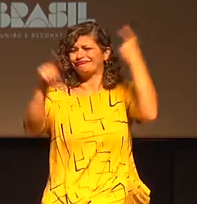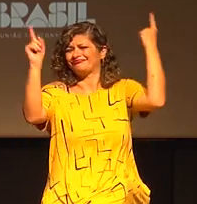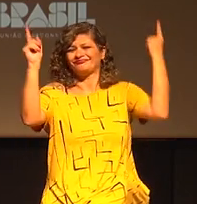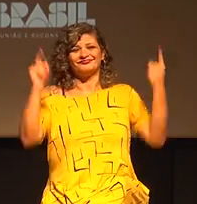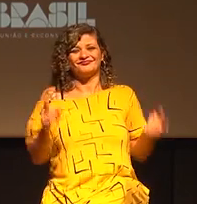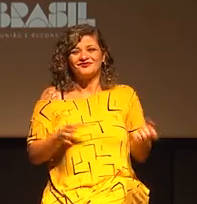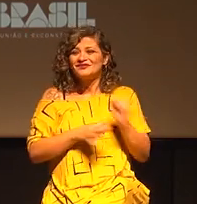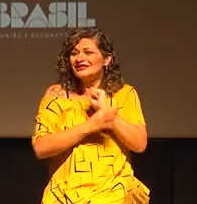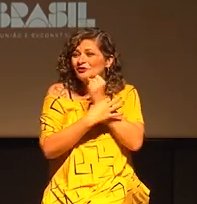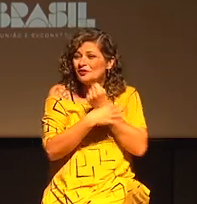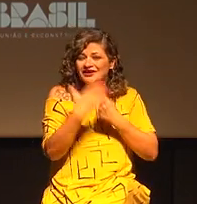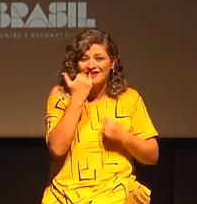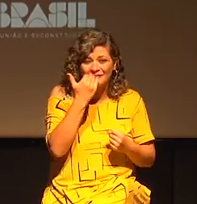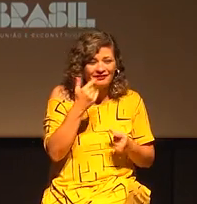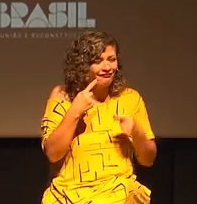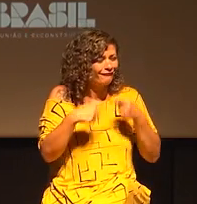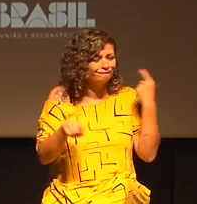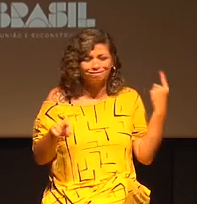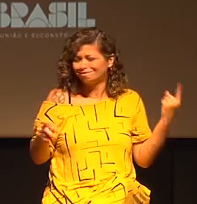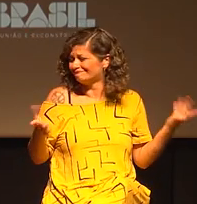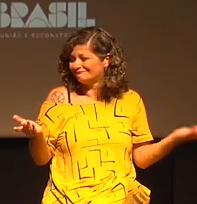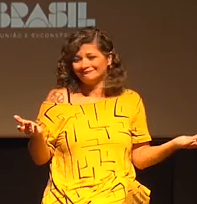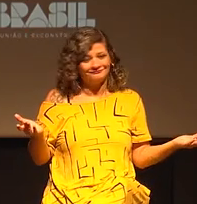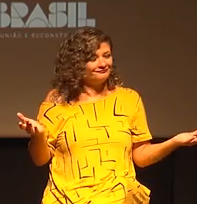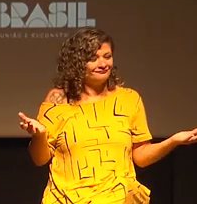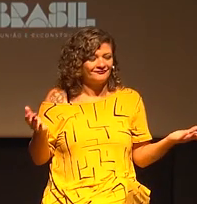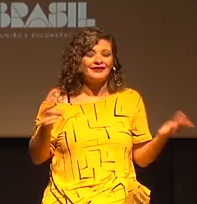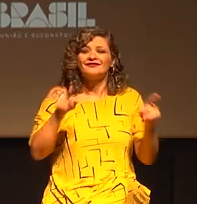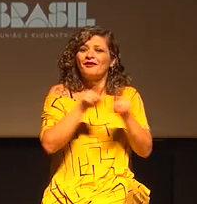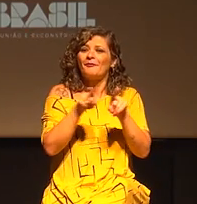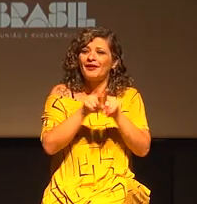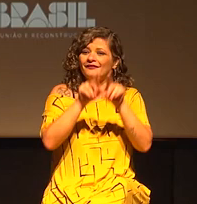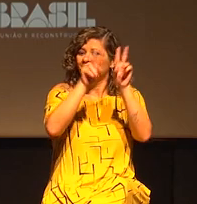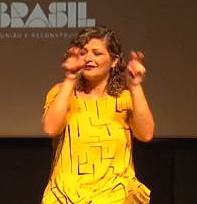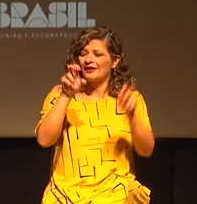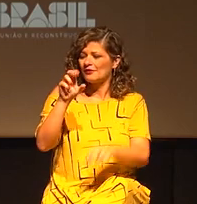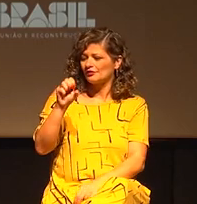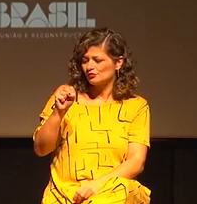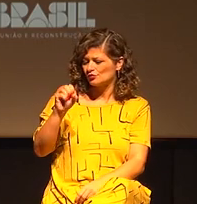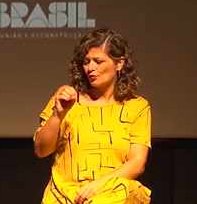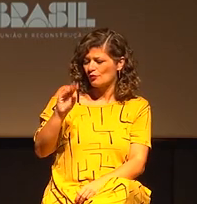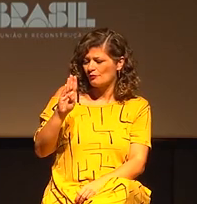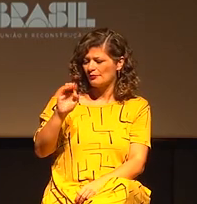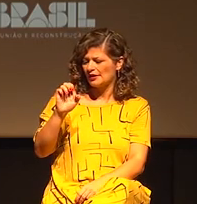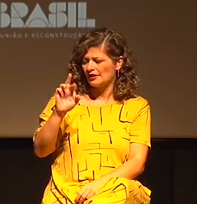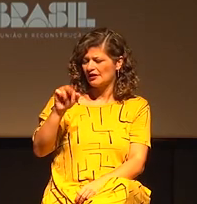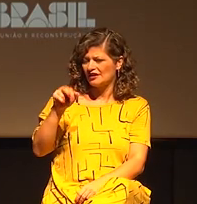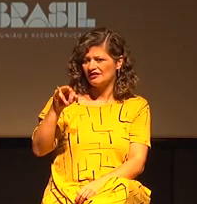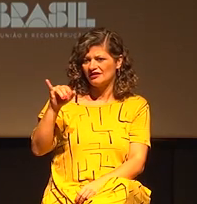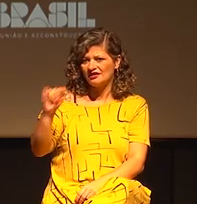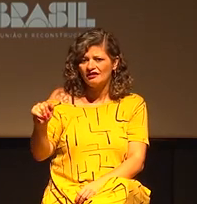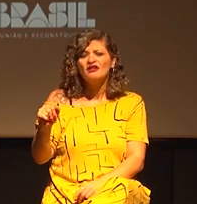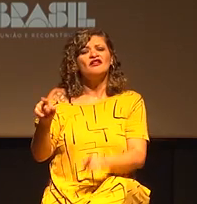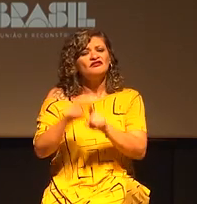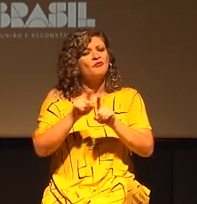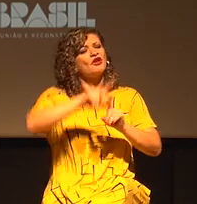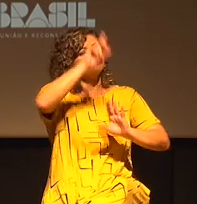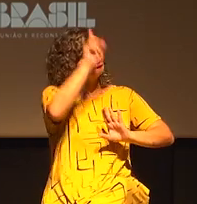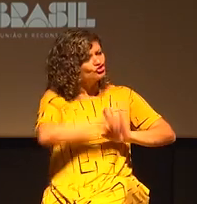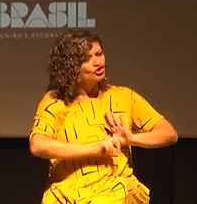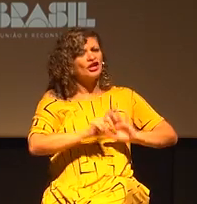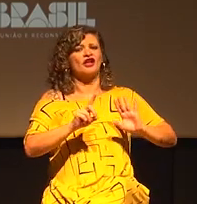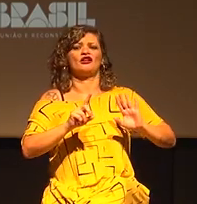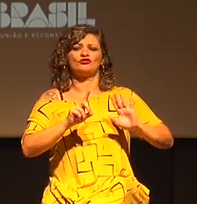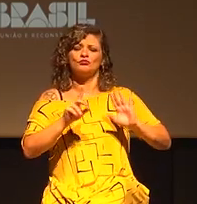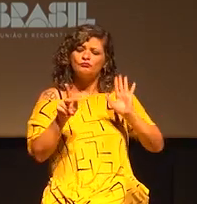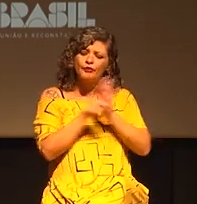alimentar nutricional né então a gente fal é é o direito humano alimentação e o direito de cidadania que faz